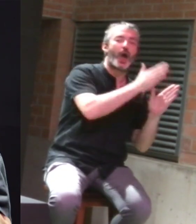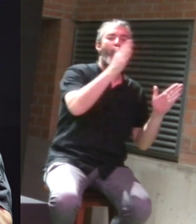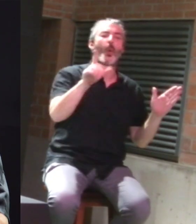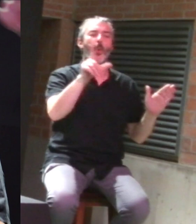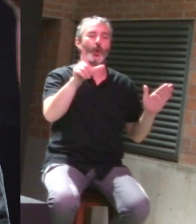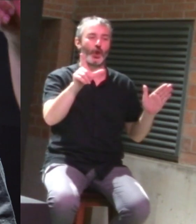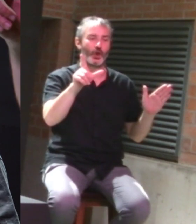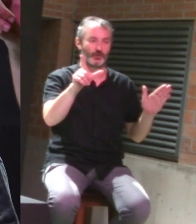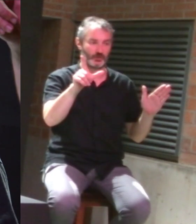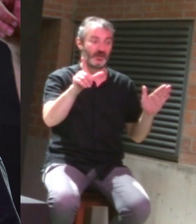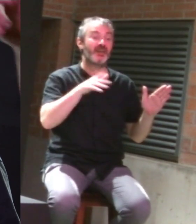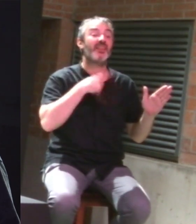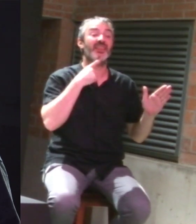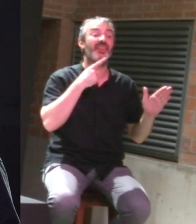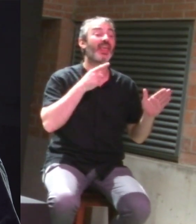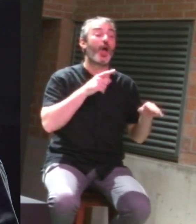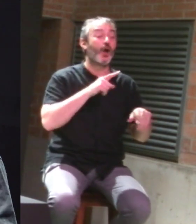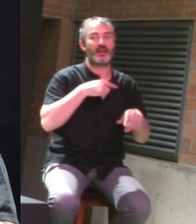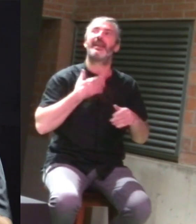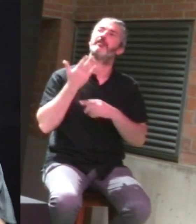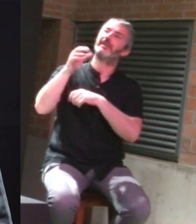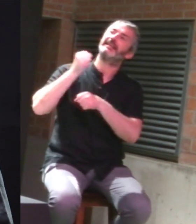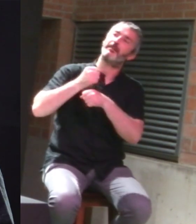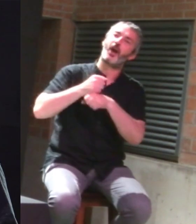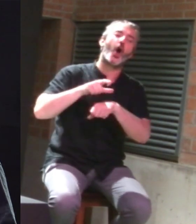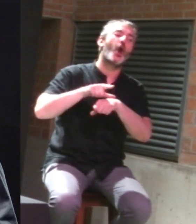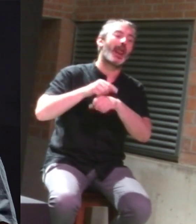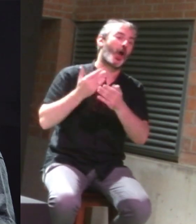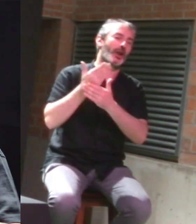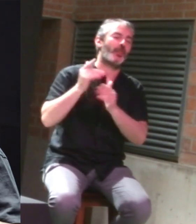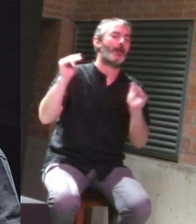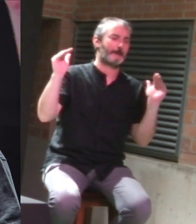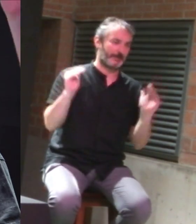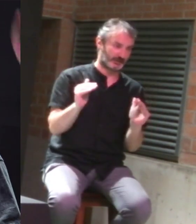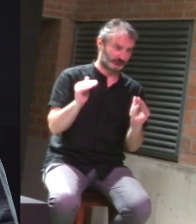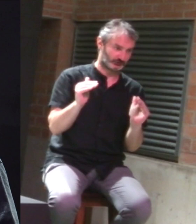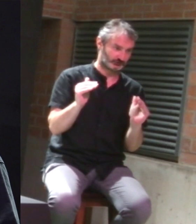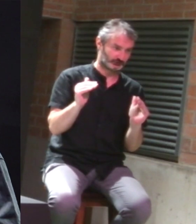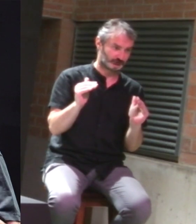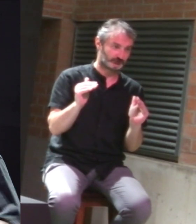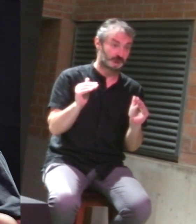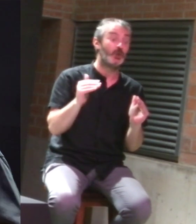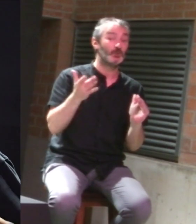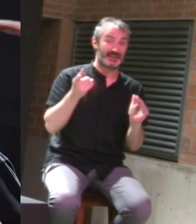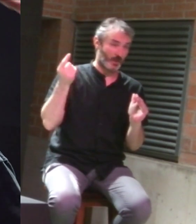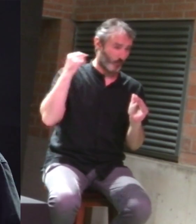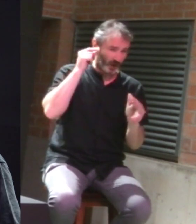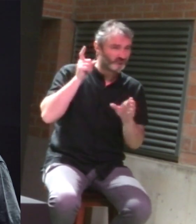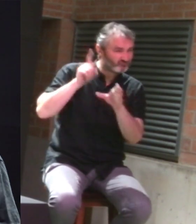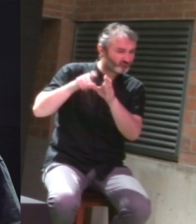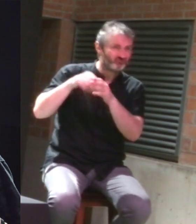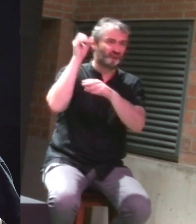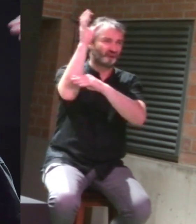que planteaba la reducción de la jornada laboral y que le confirmó a ella, y así lo recogió en sus intervenciones,